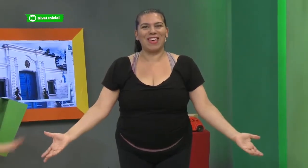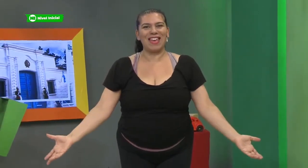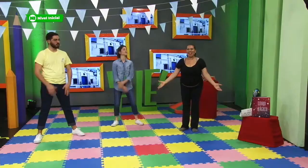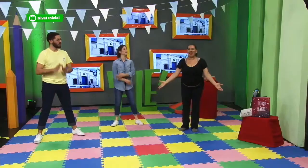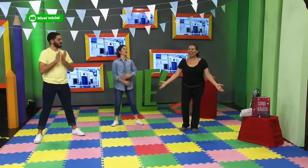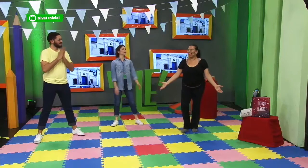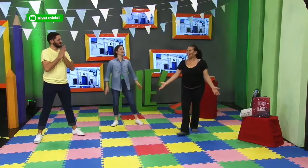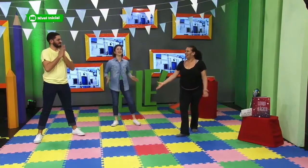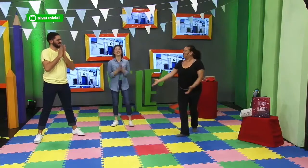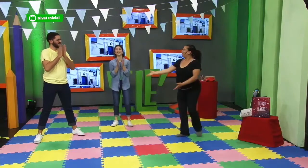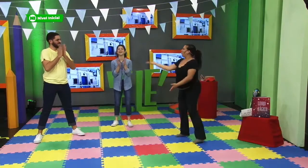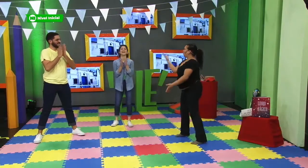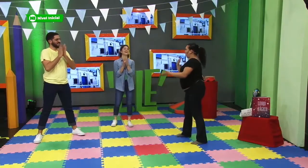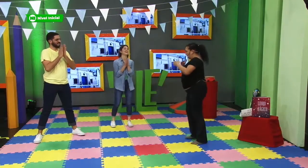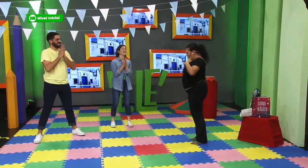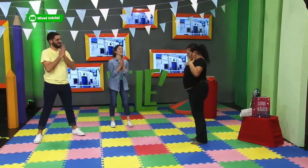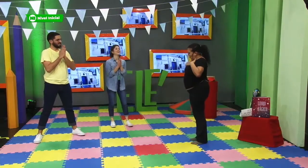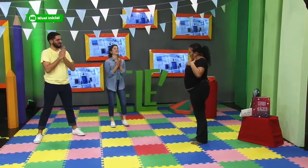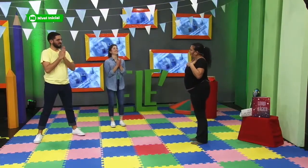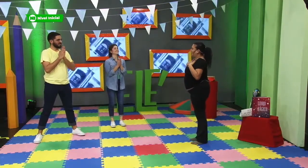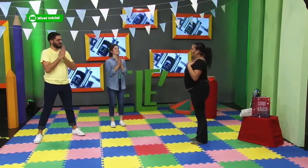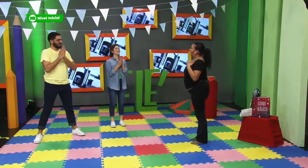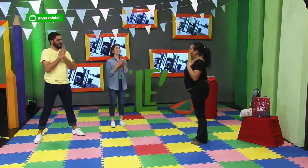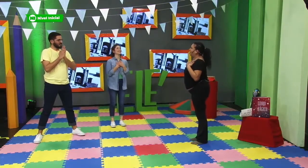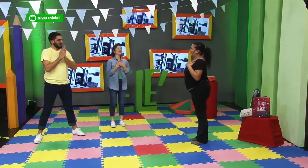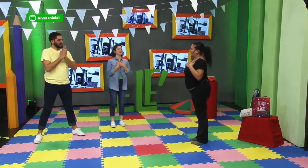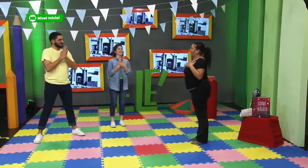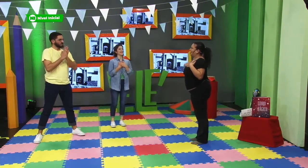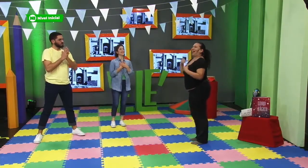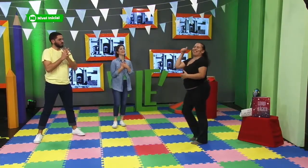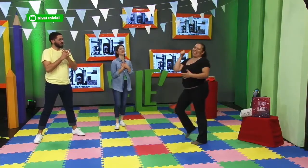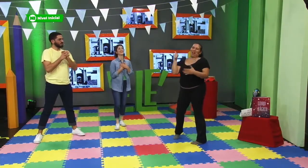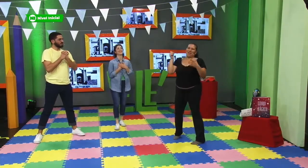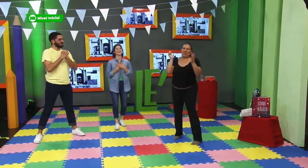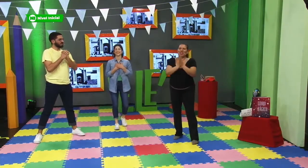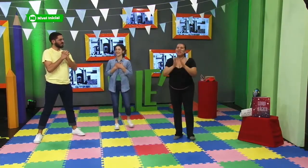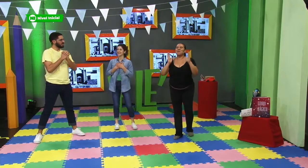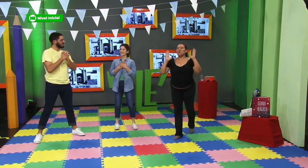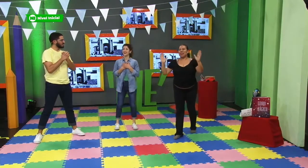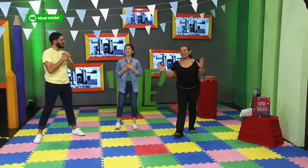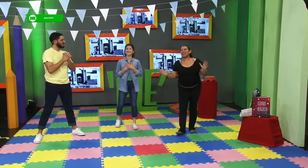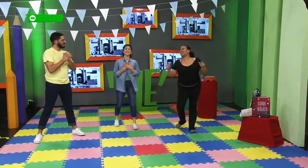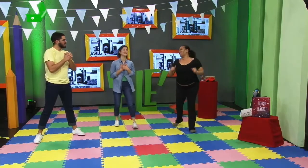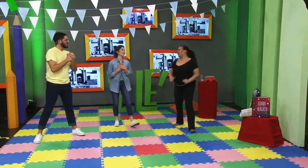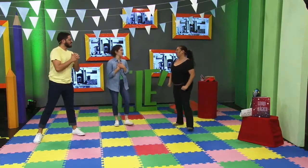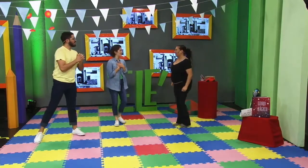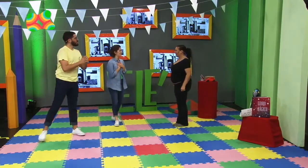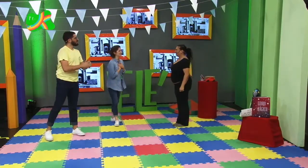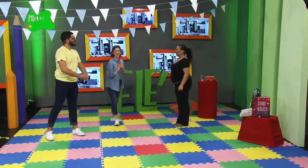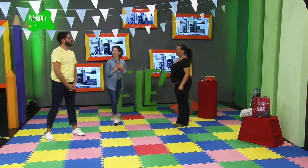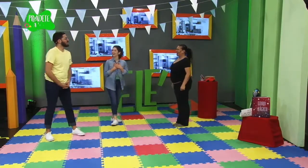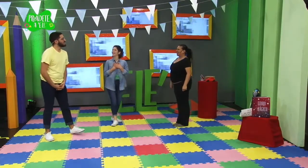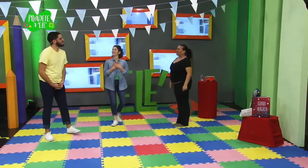Muy bien. Volvió el corazoncito a latir más despacito. Ahí estamos. Buenísimo.